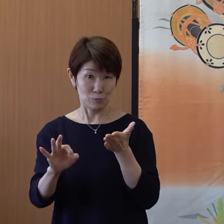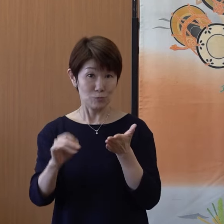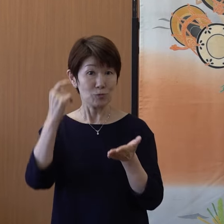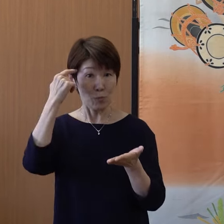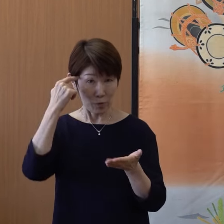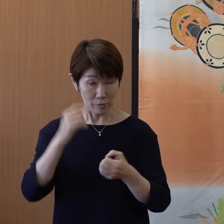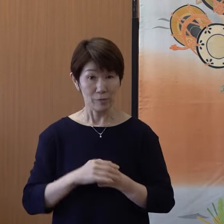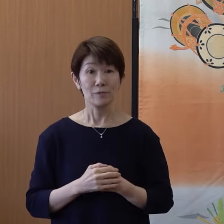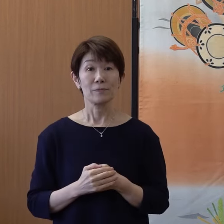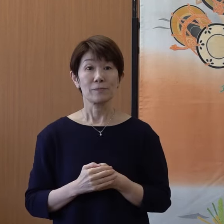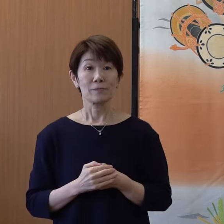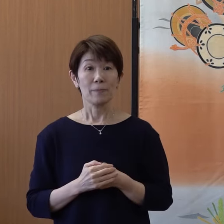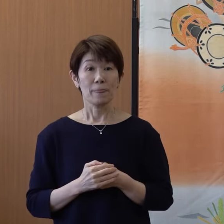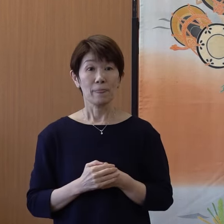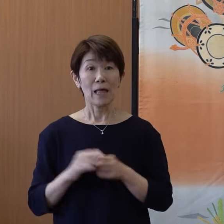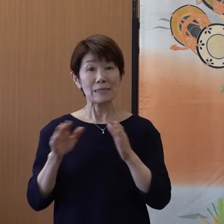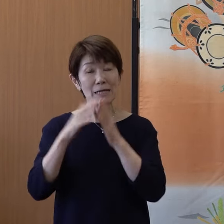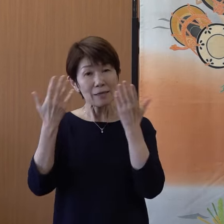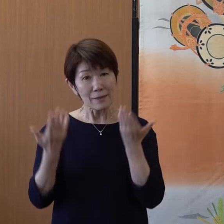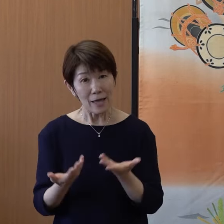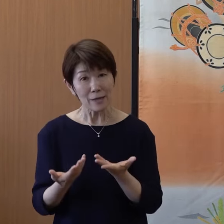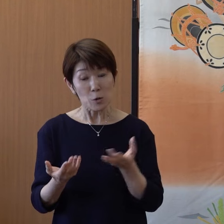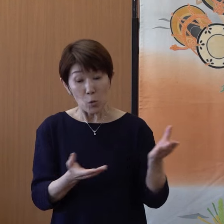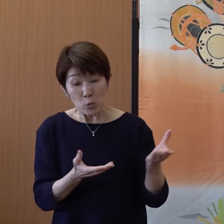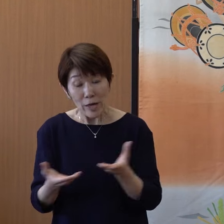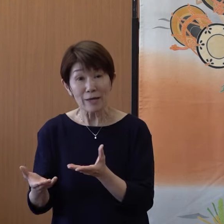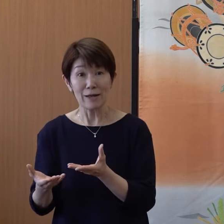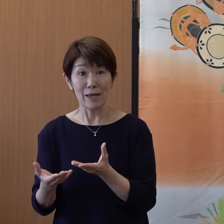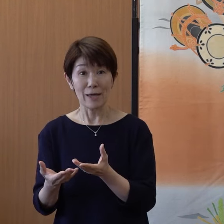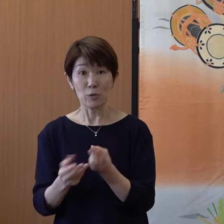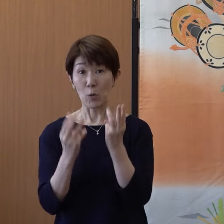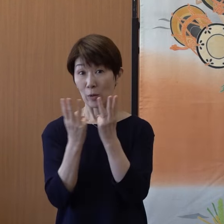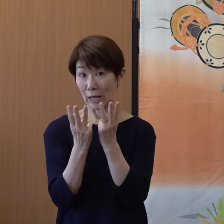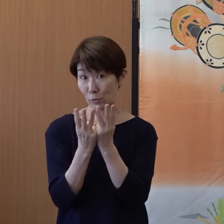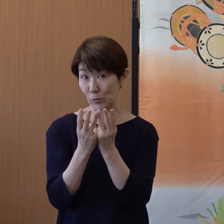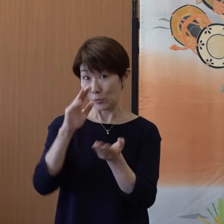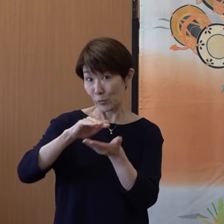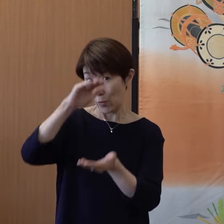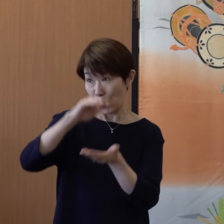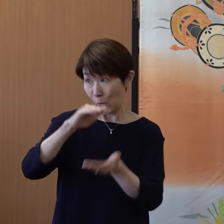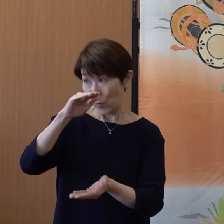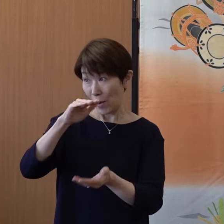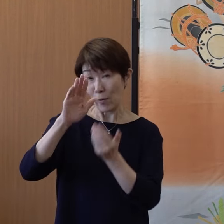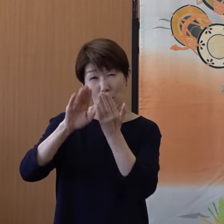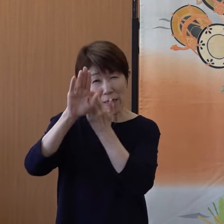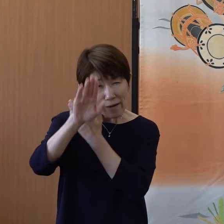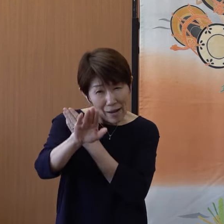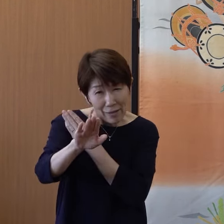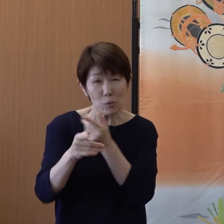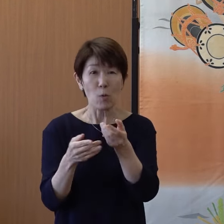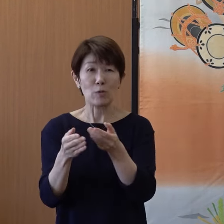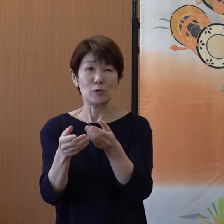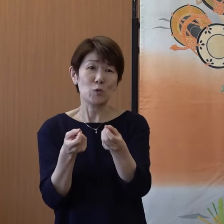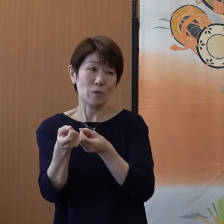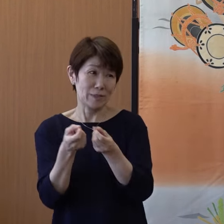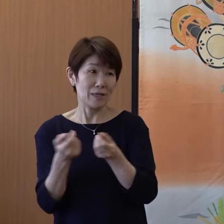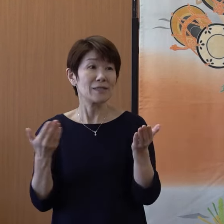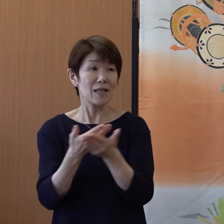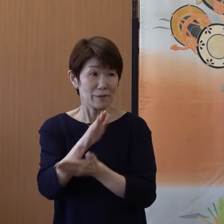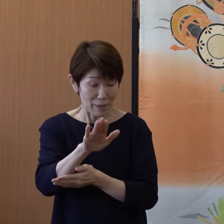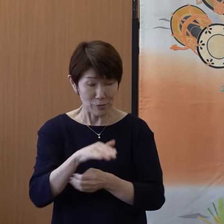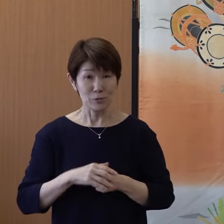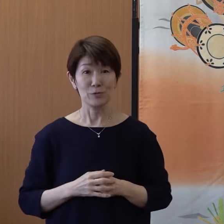。全体の受け入れ量についてはまだまだこれからの調整になるというようです。は